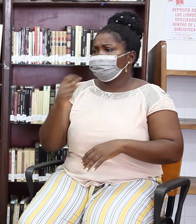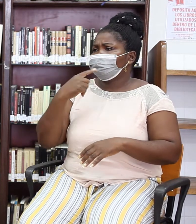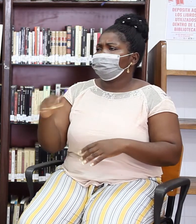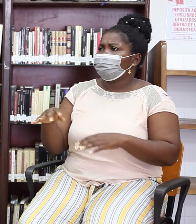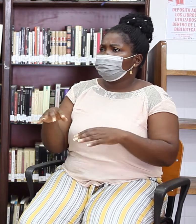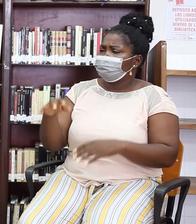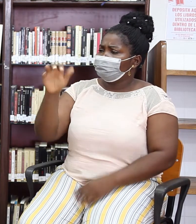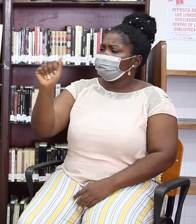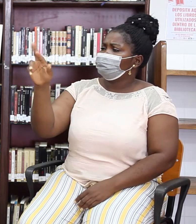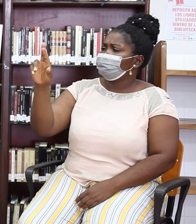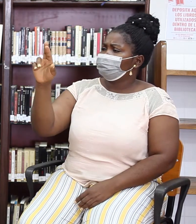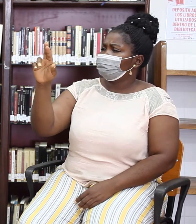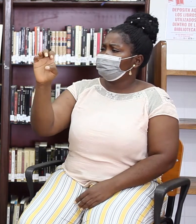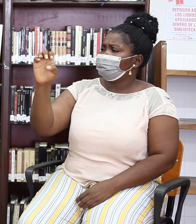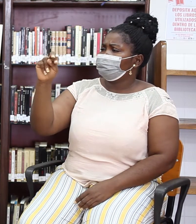de arena.